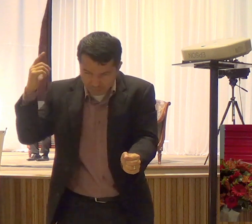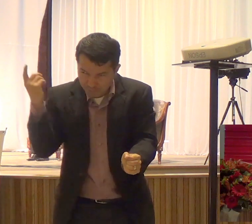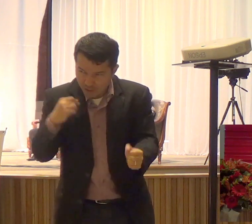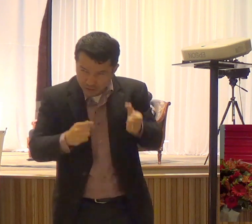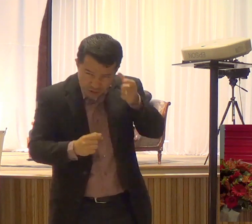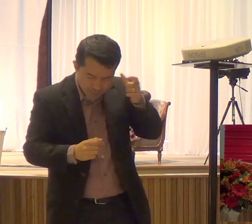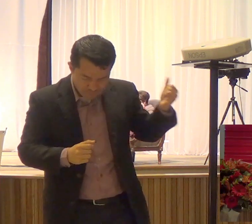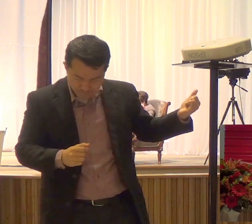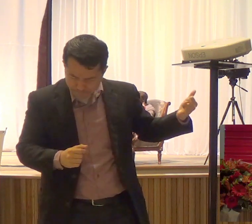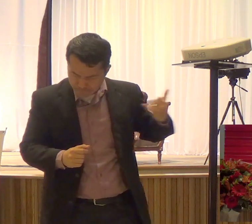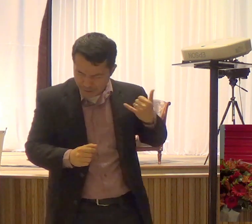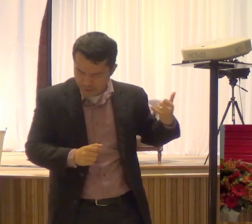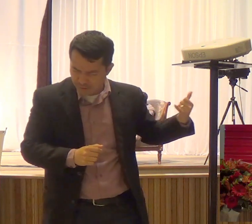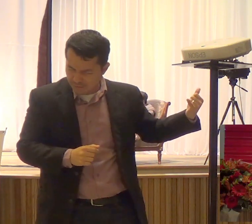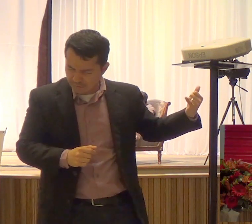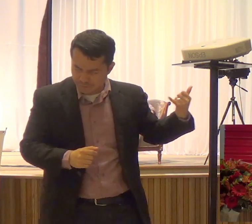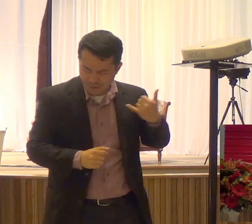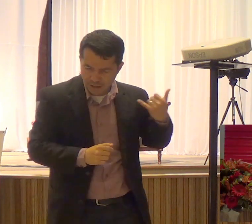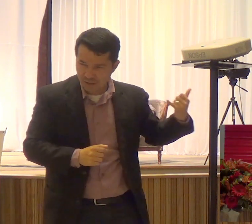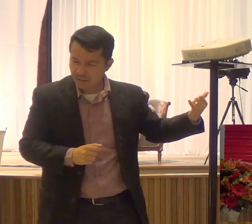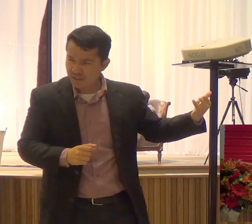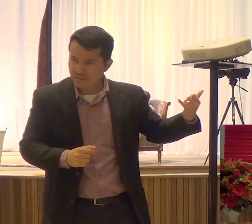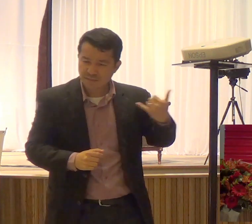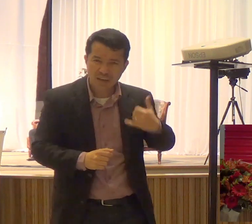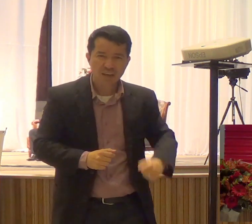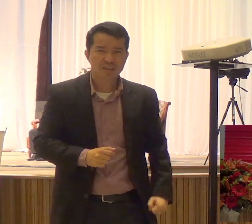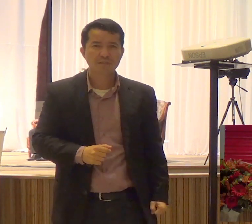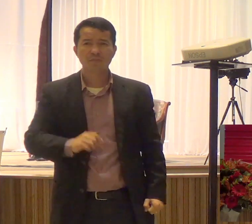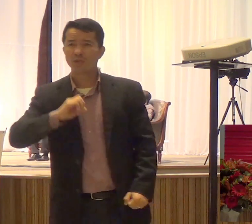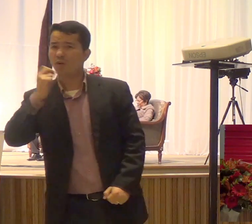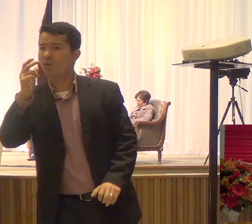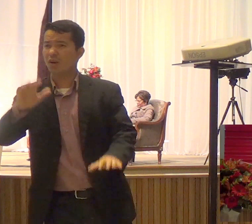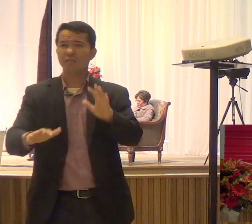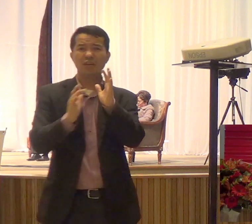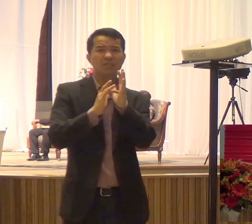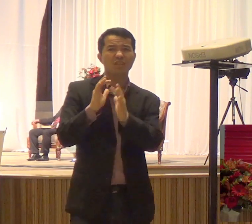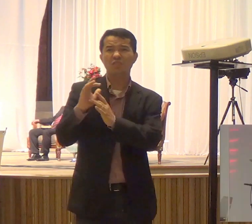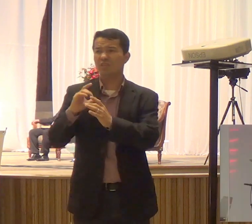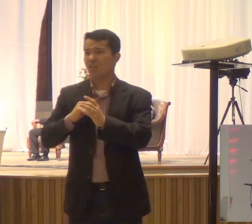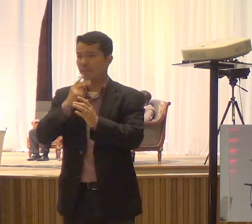mãos, certamente que a alma dele também gritou: desista.